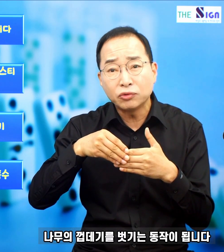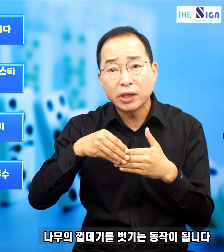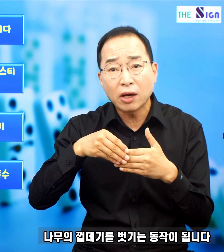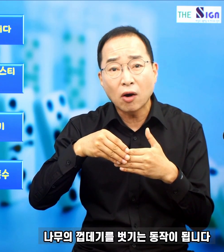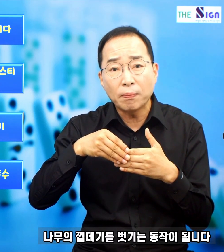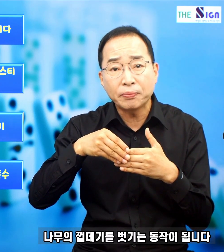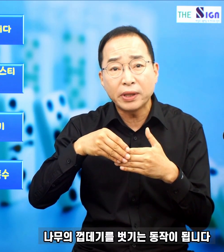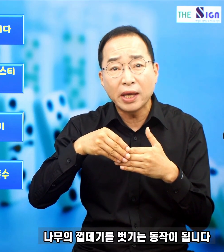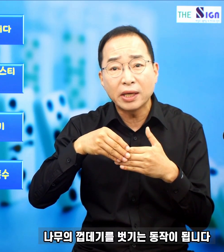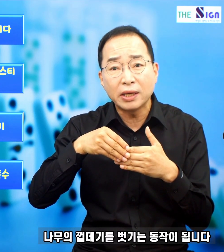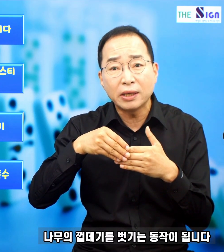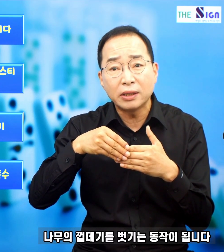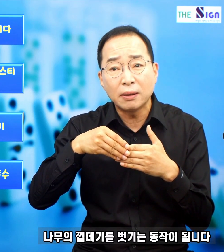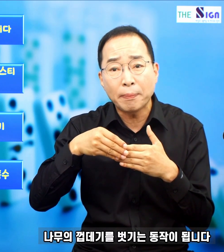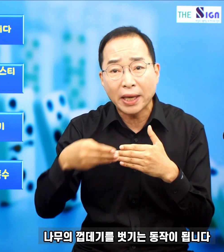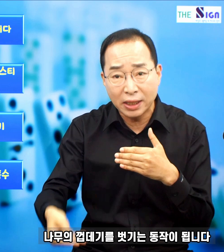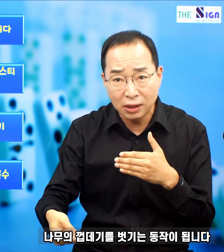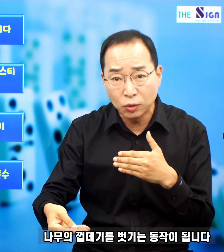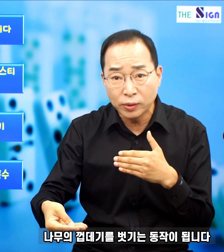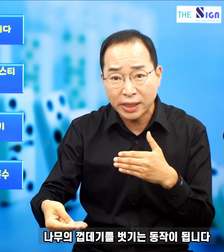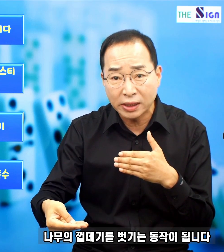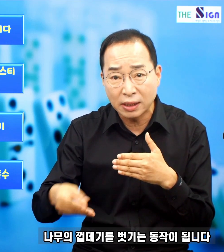나무의 껍데기를 벗기는 동작이 됩니다.